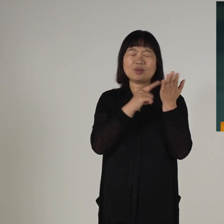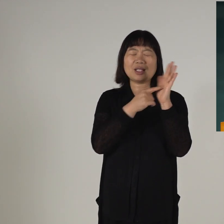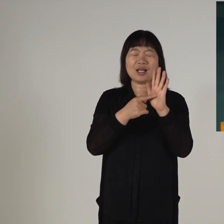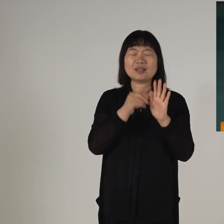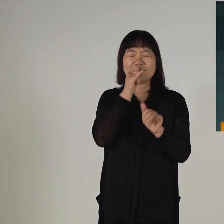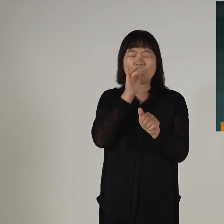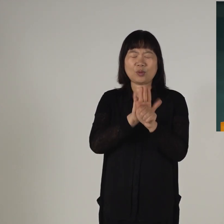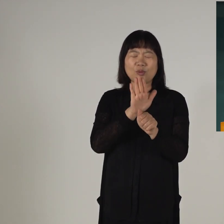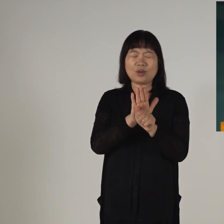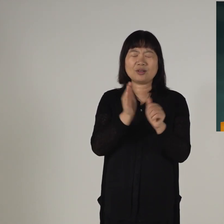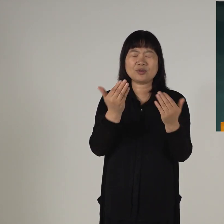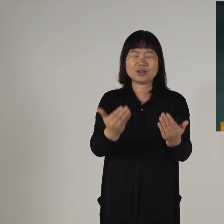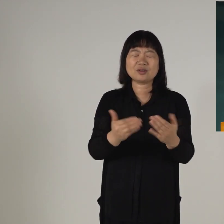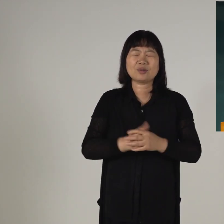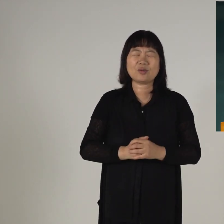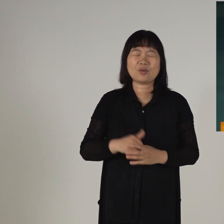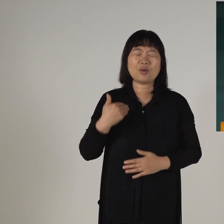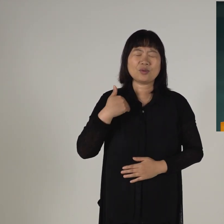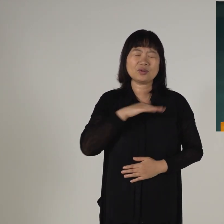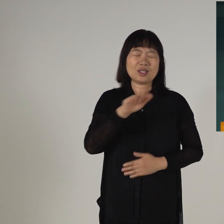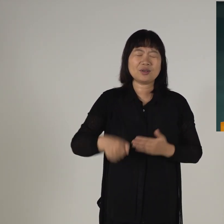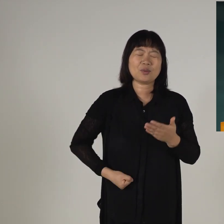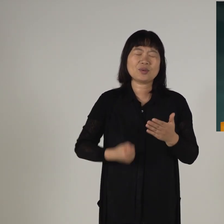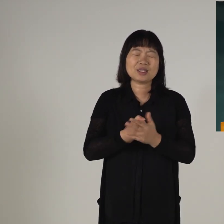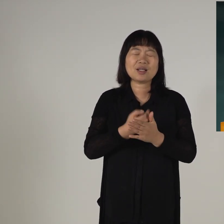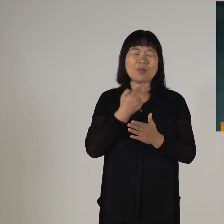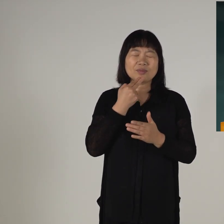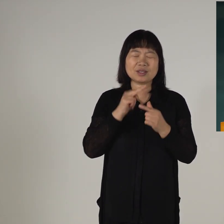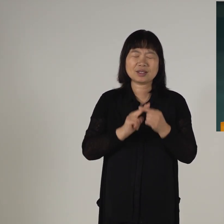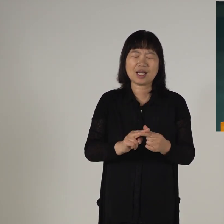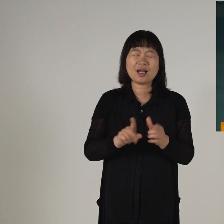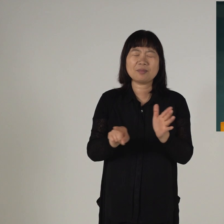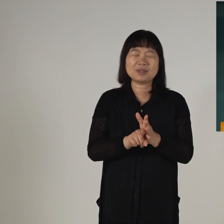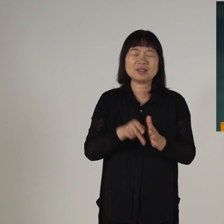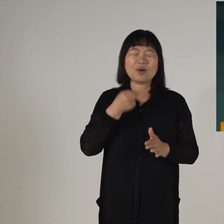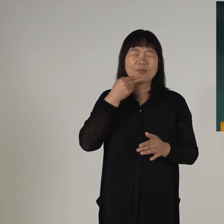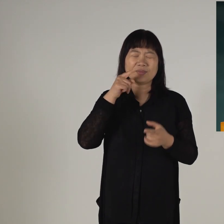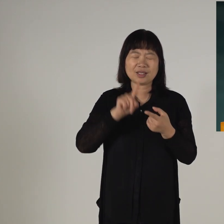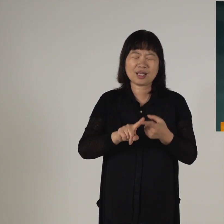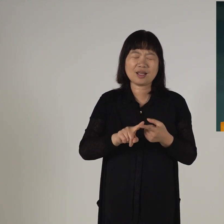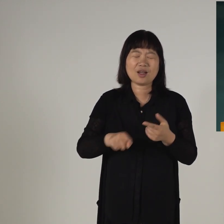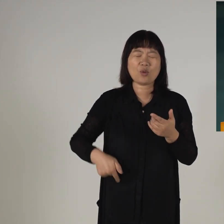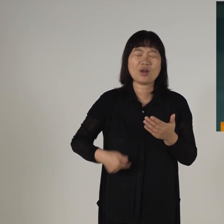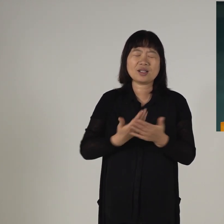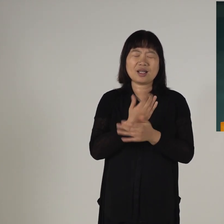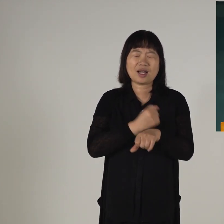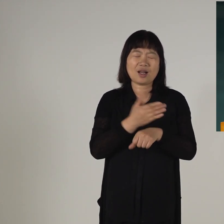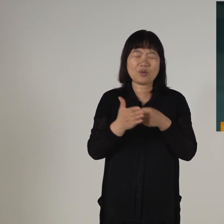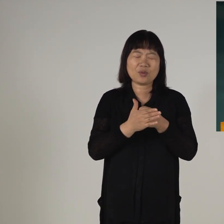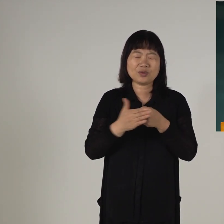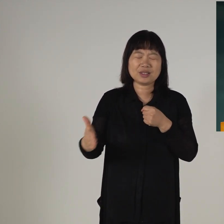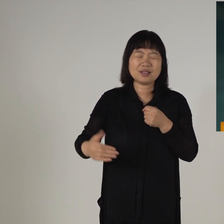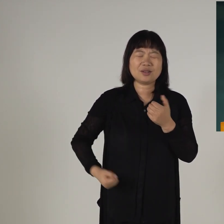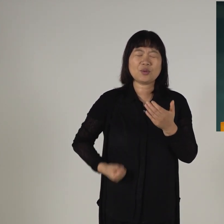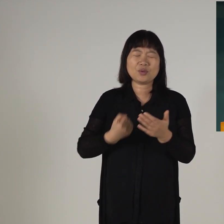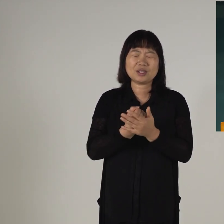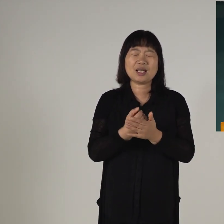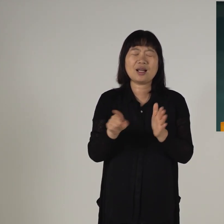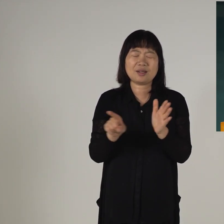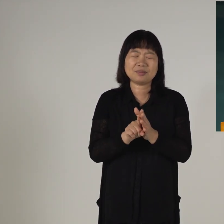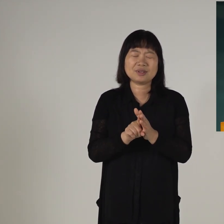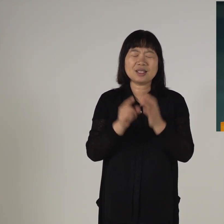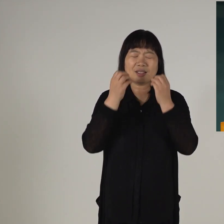있도록 도우시며 우리의 용기 없음과 믿음 없음을 회개하오니 용기와